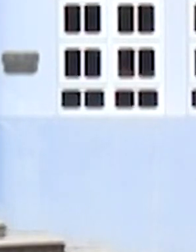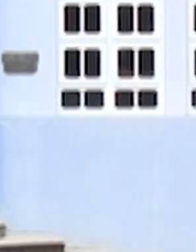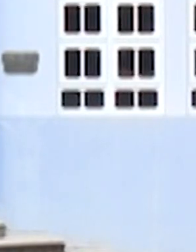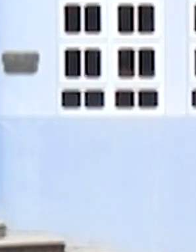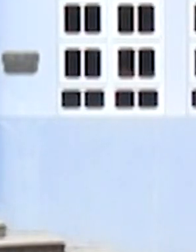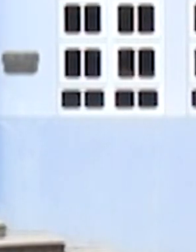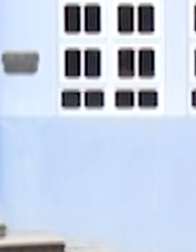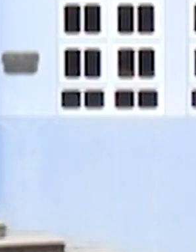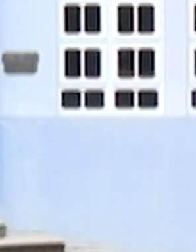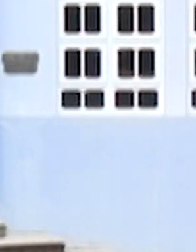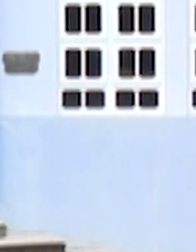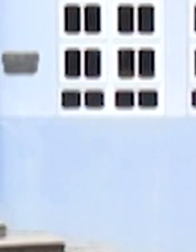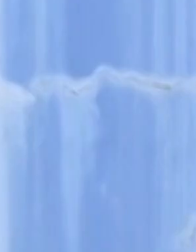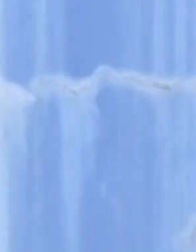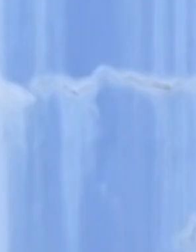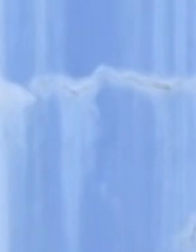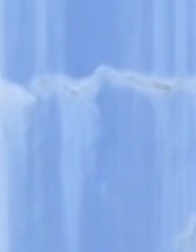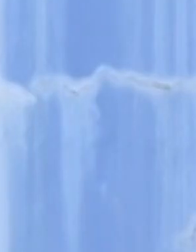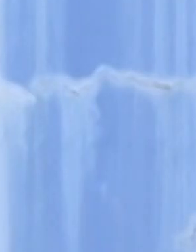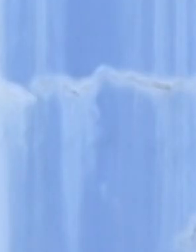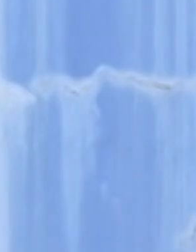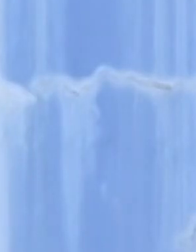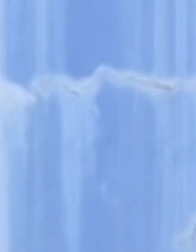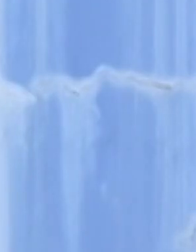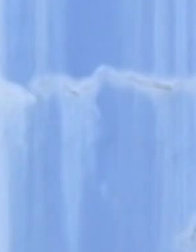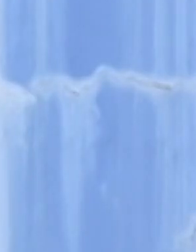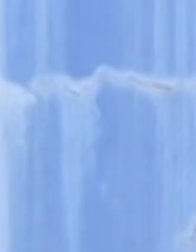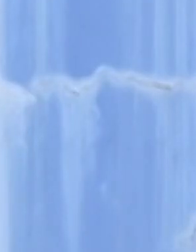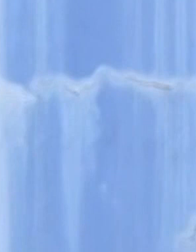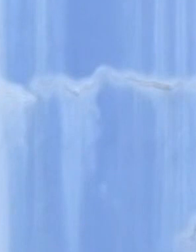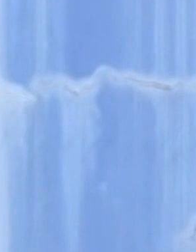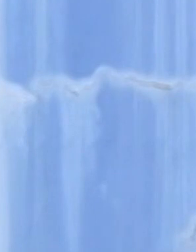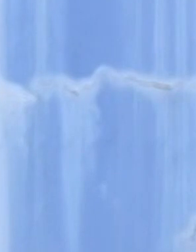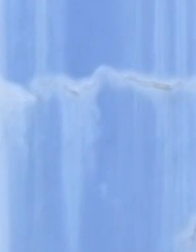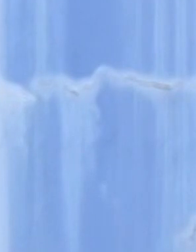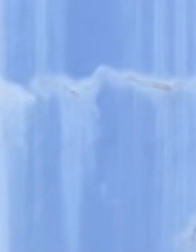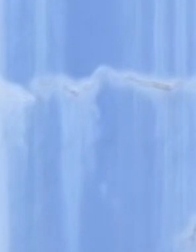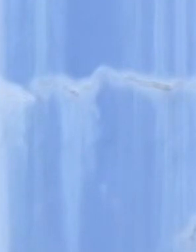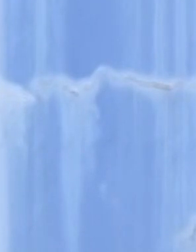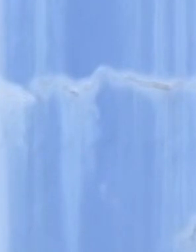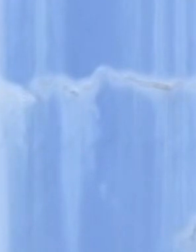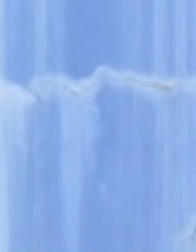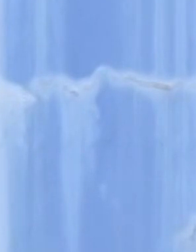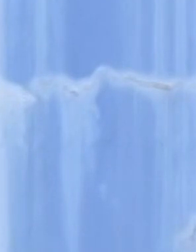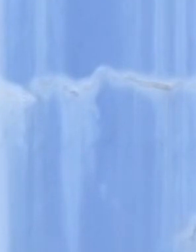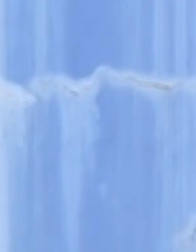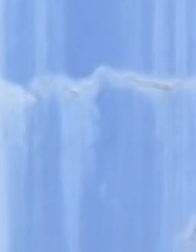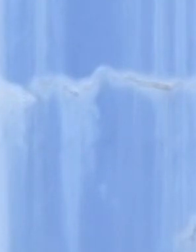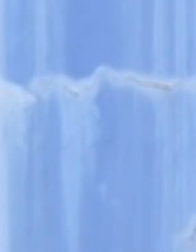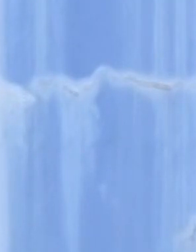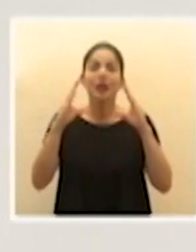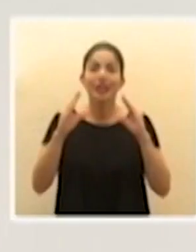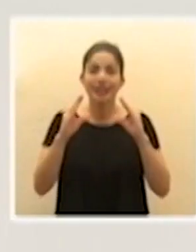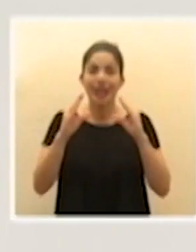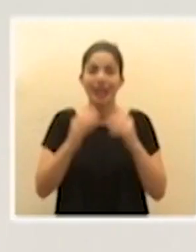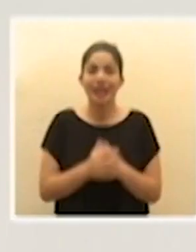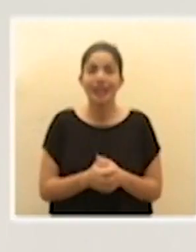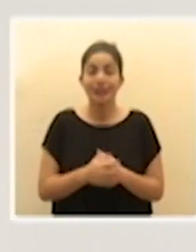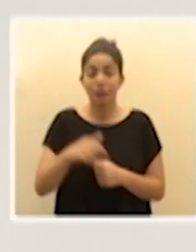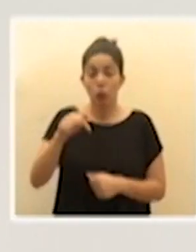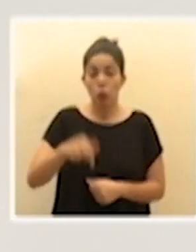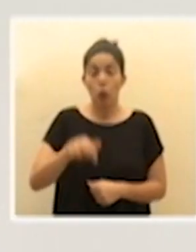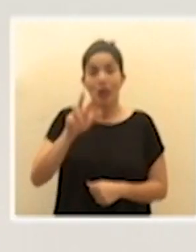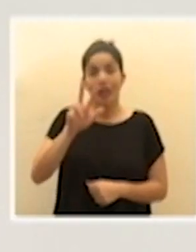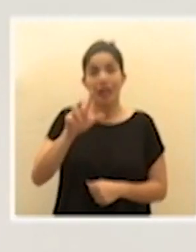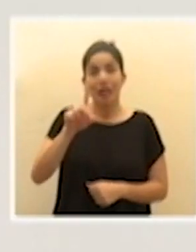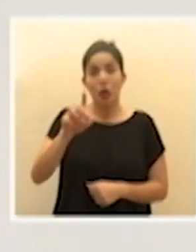la propagación del COVID-19. Para este 31 de mayo, el Ministerio de Salud registró 1.056 casos confirmados. Al ser 31